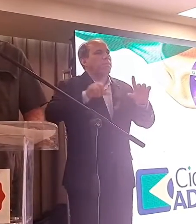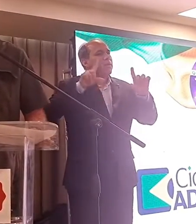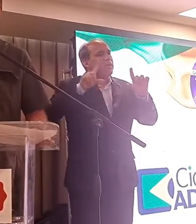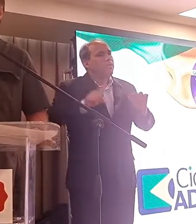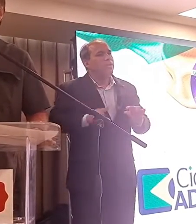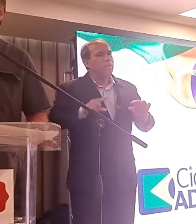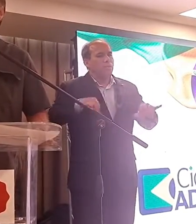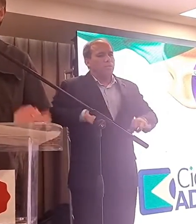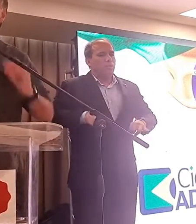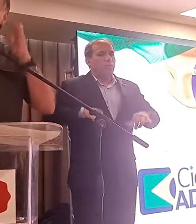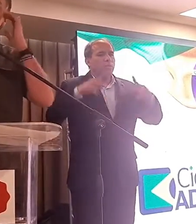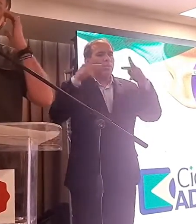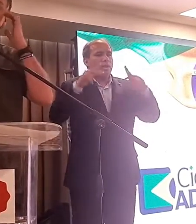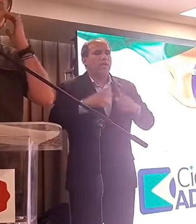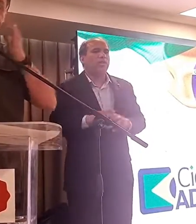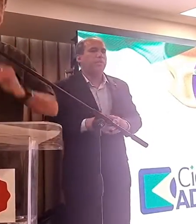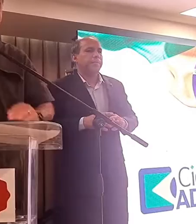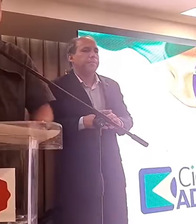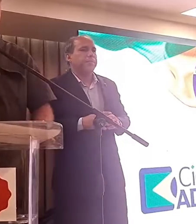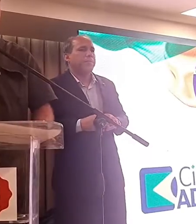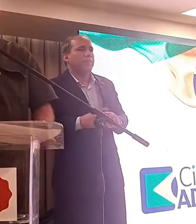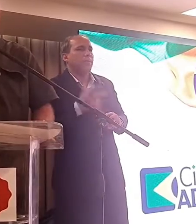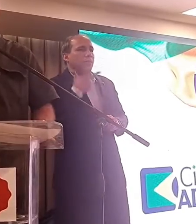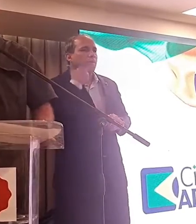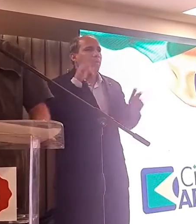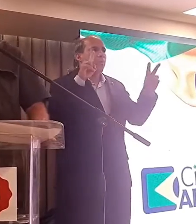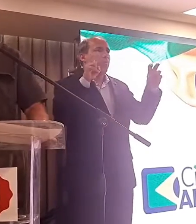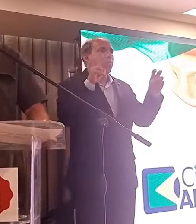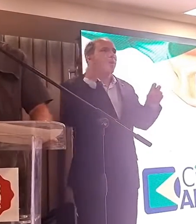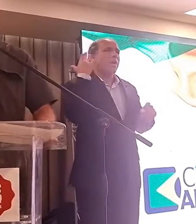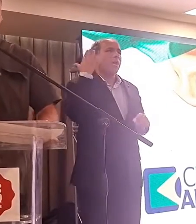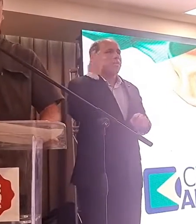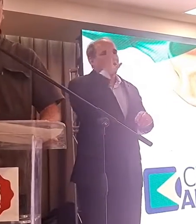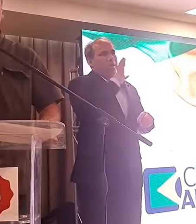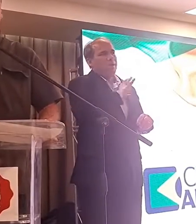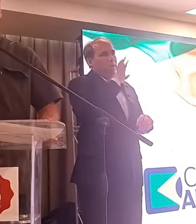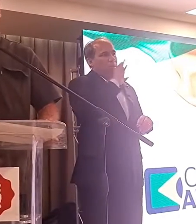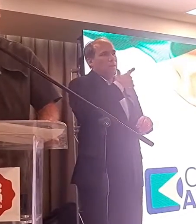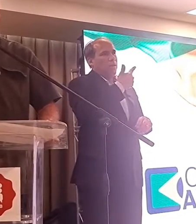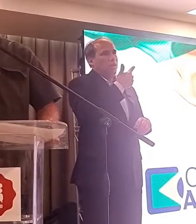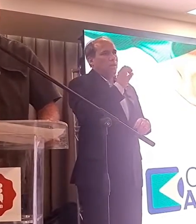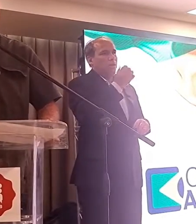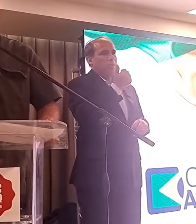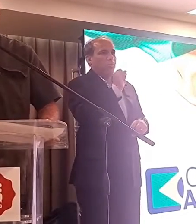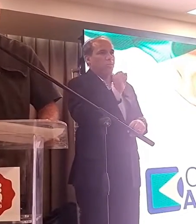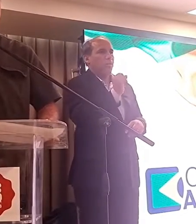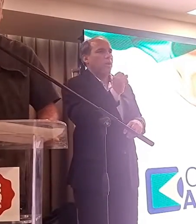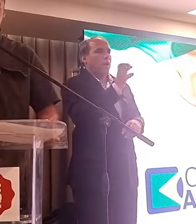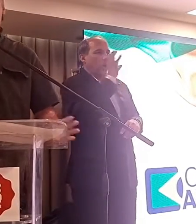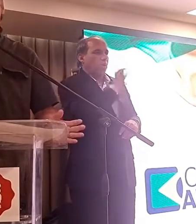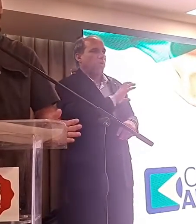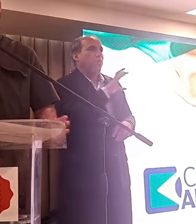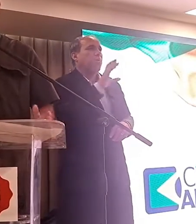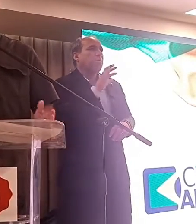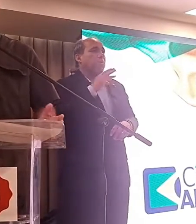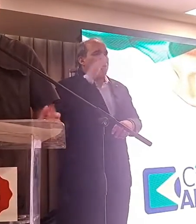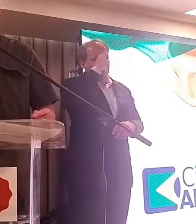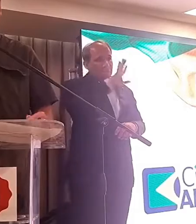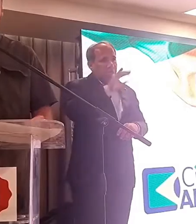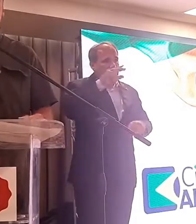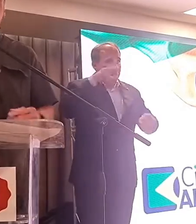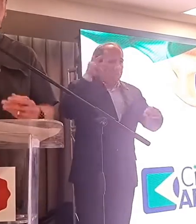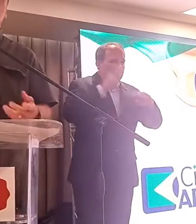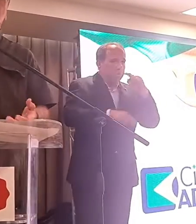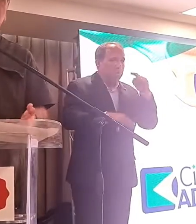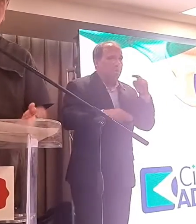dores. Falava em 2018 que eu ia acabar com o seguro defeso. Obviamente, não